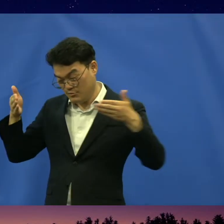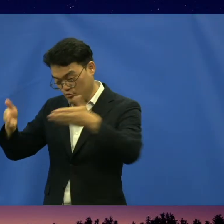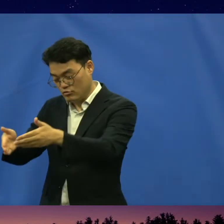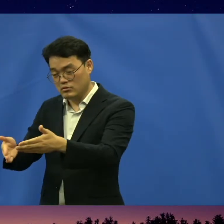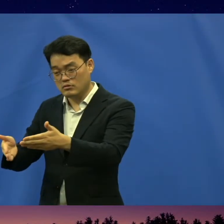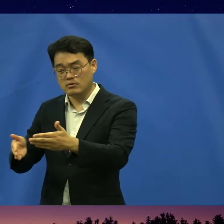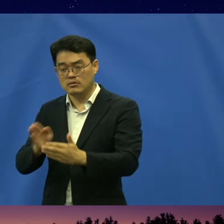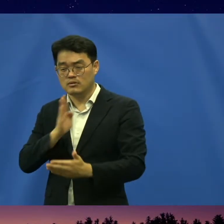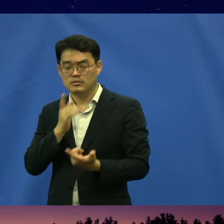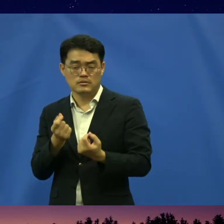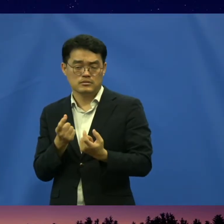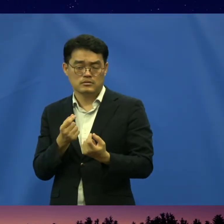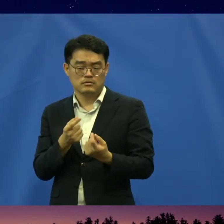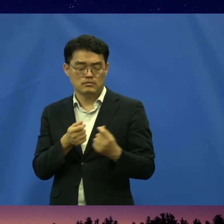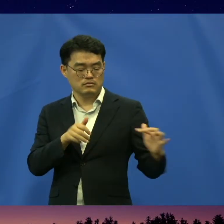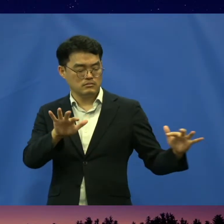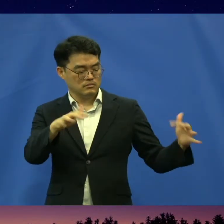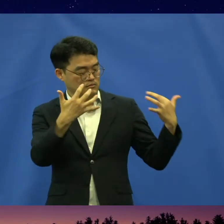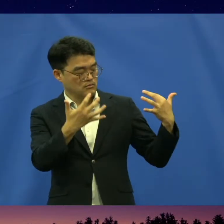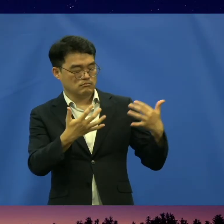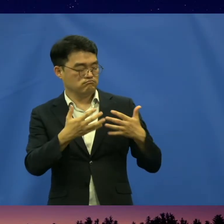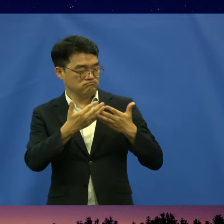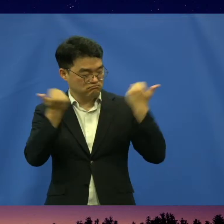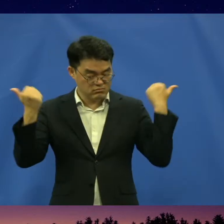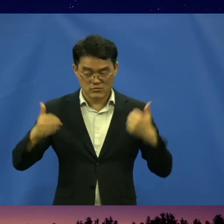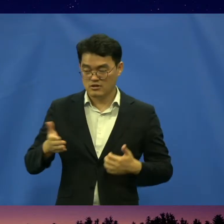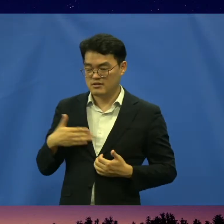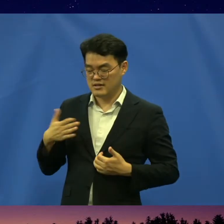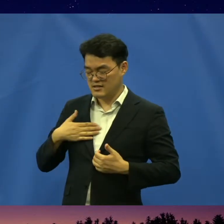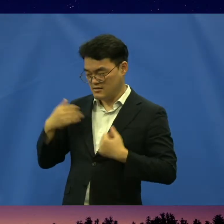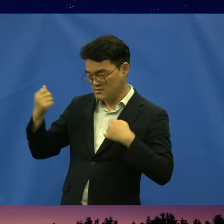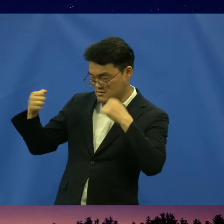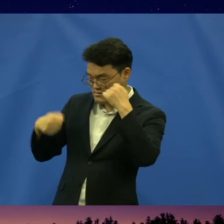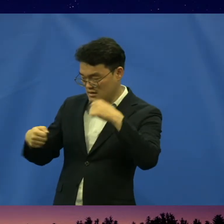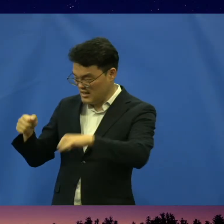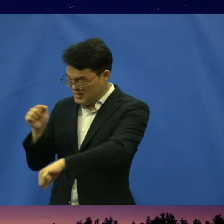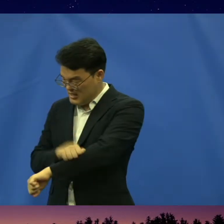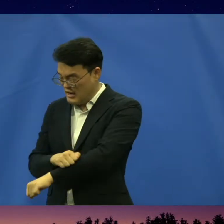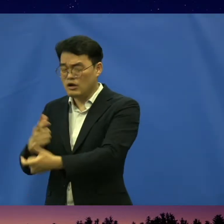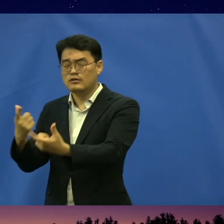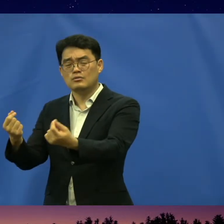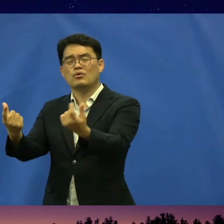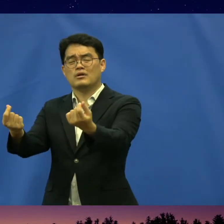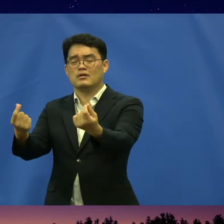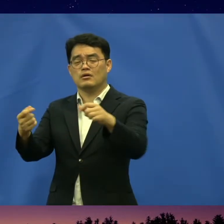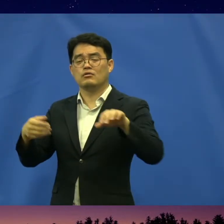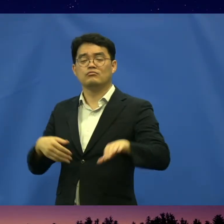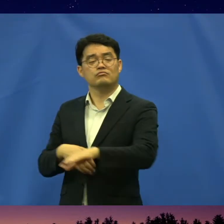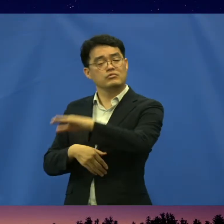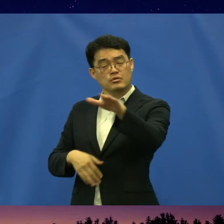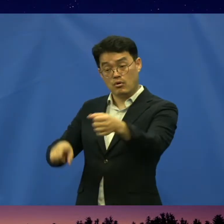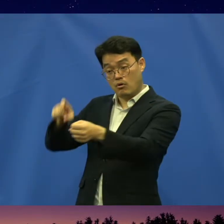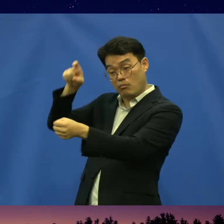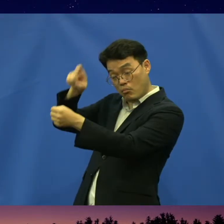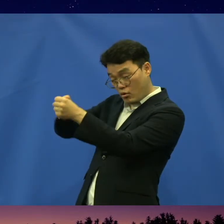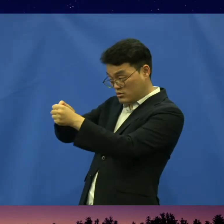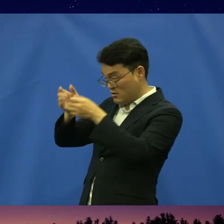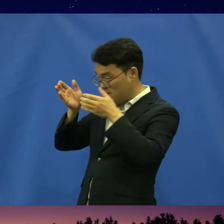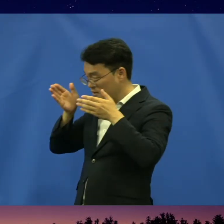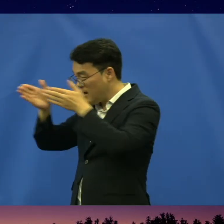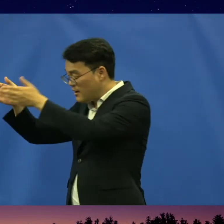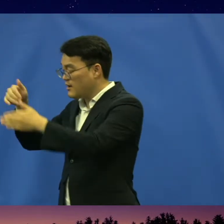여러분, 인생의 차이를 만들어내는 것은 집중력의 차이입니다. 인생 관리는 집중력 관리예요. 자신의 삶에